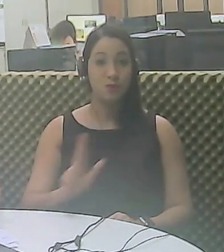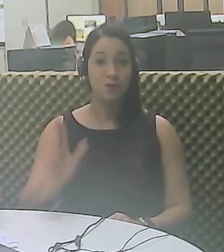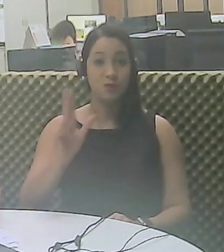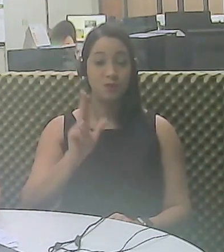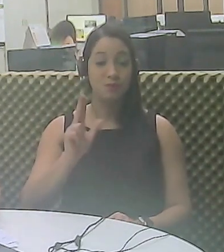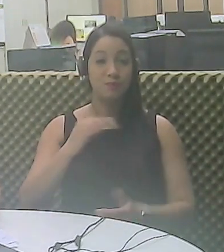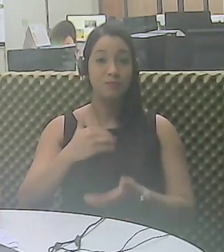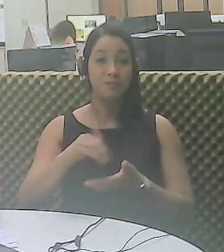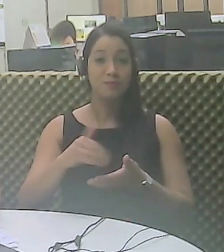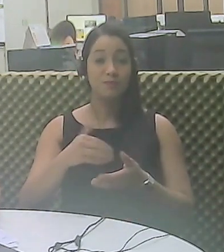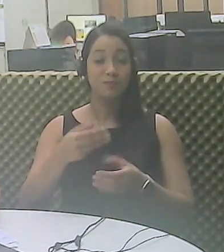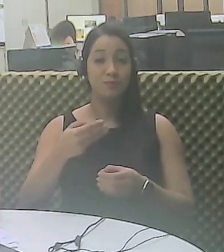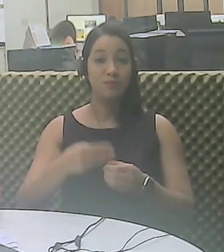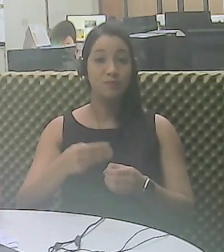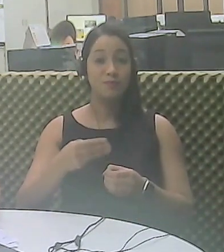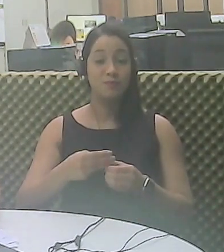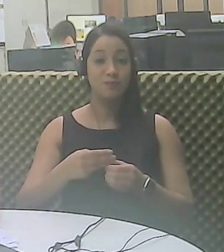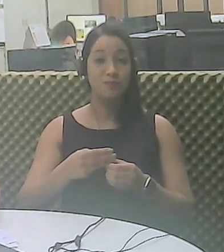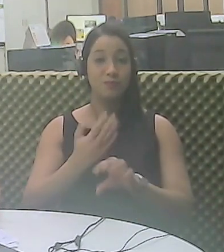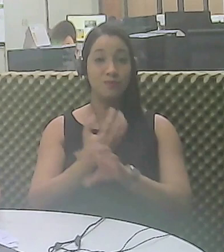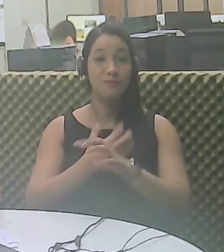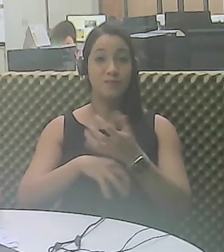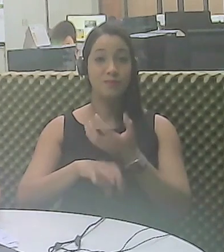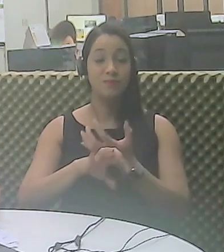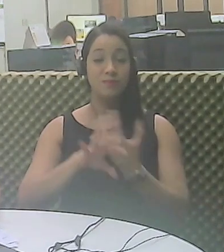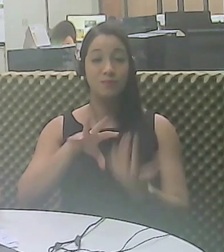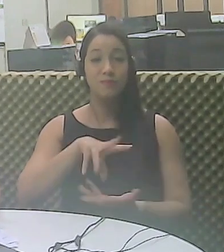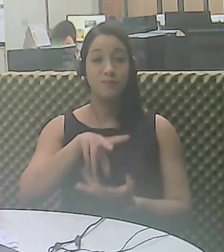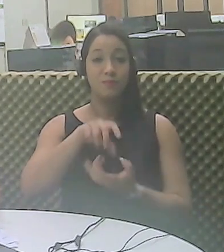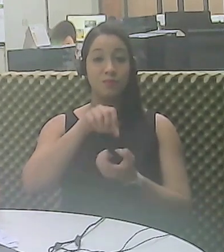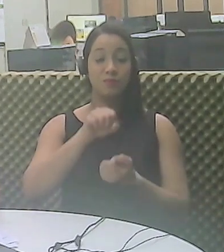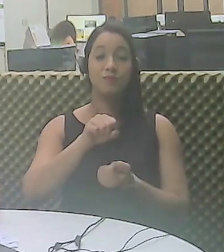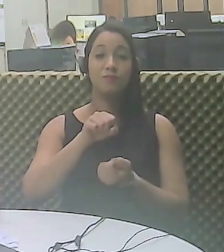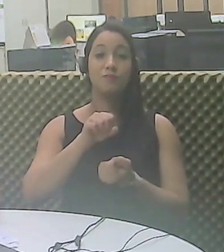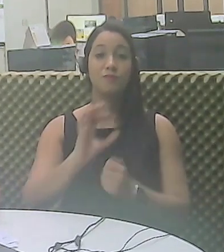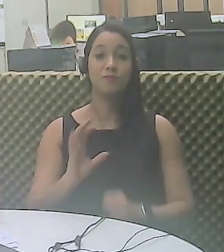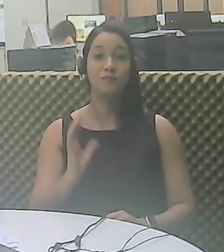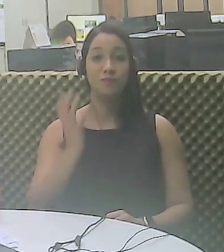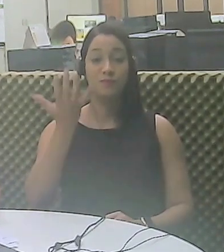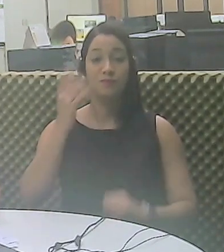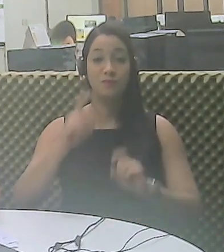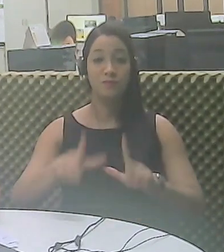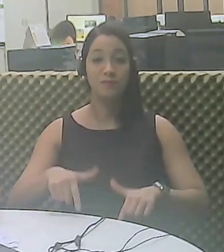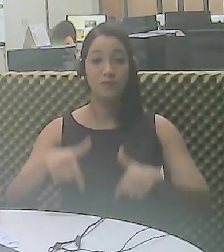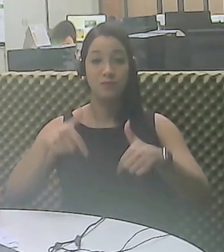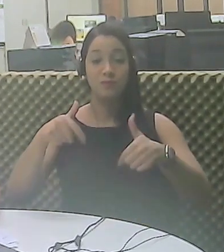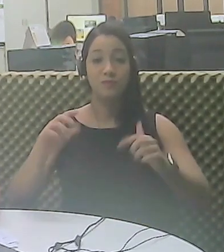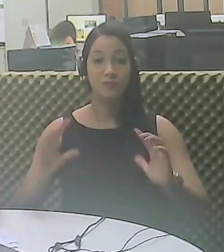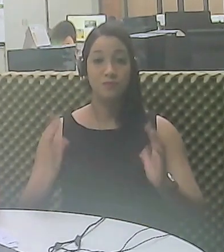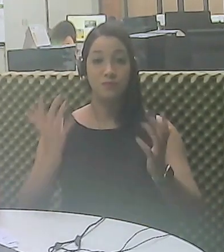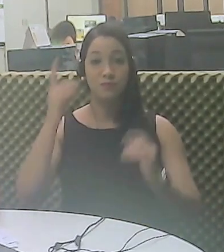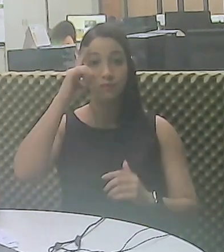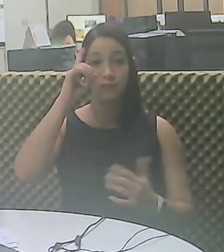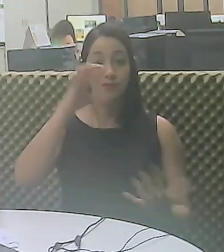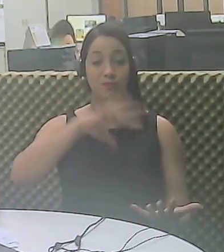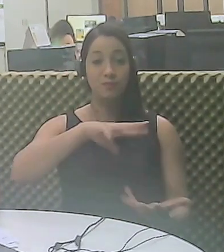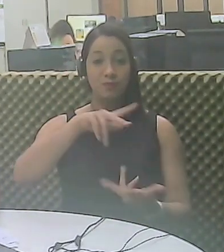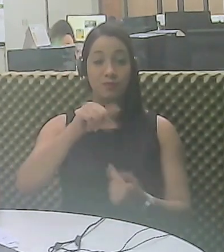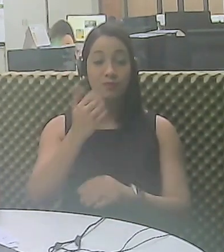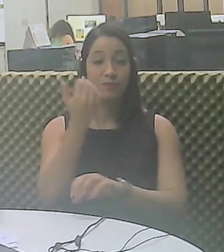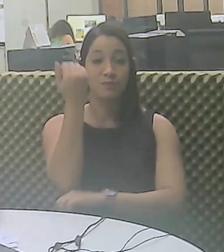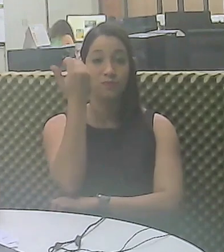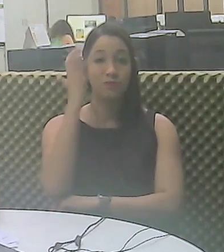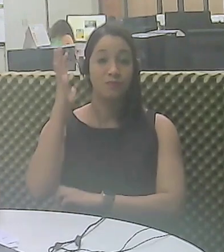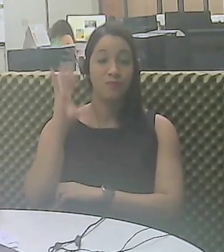por meio da Secretaria Municipal de Meio Ambiente e Sustentabilidade, realizou uma ação em celebração ao Dia Mundial da Árvore,